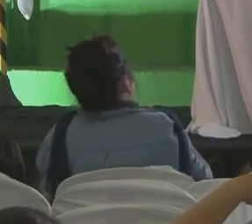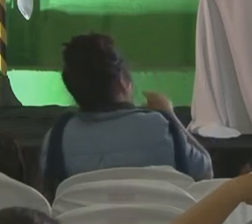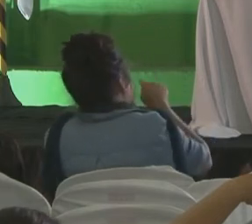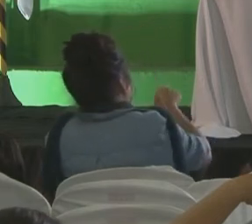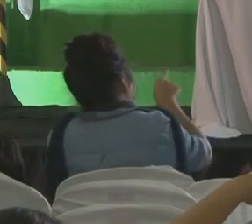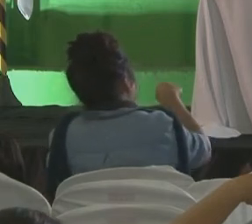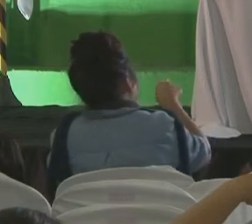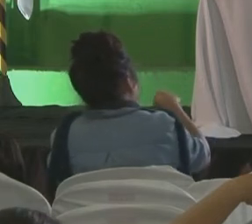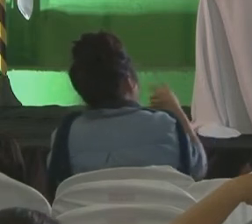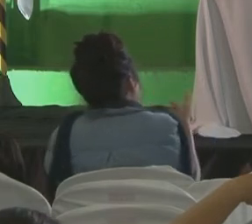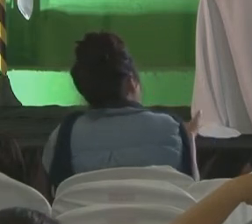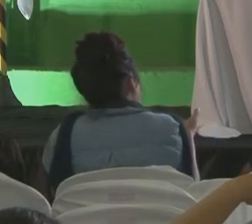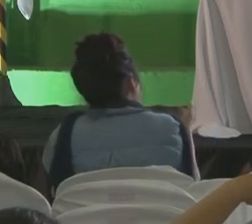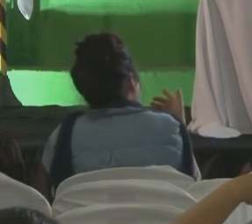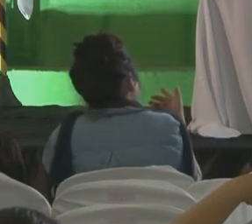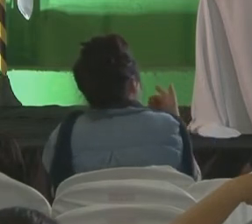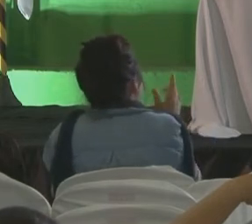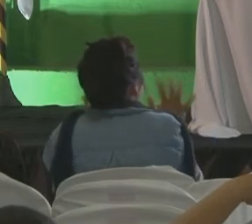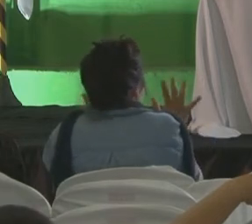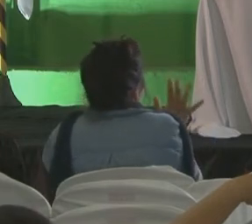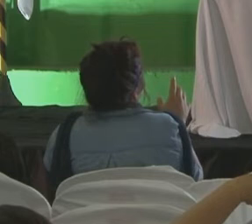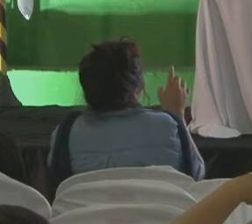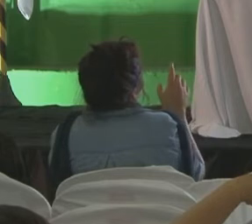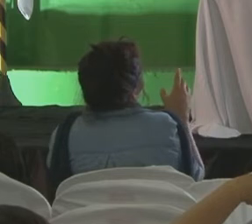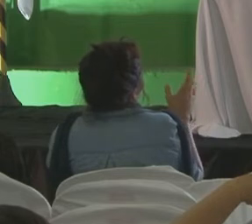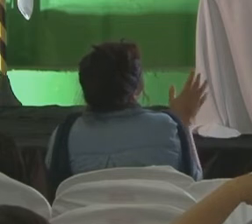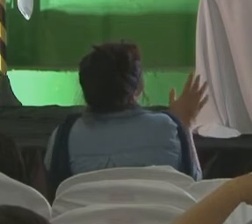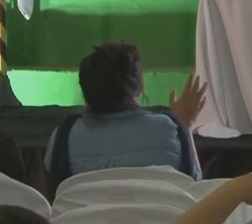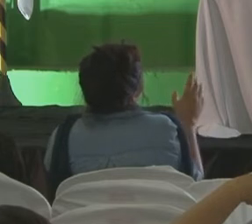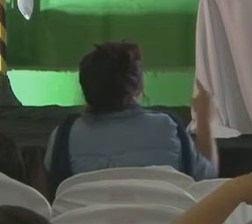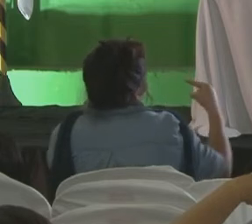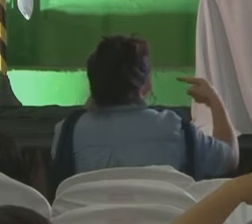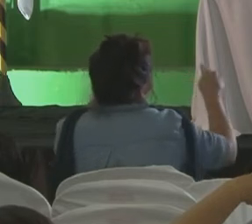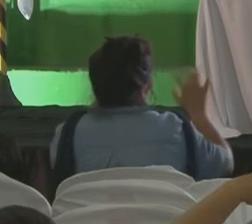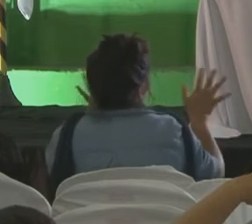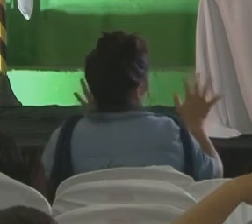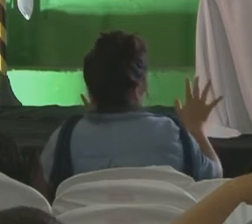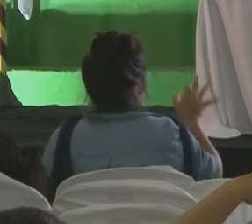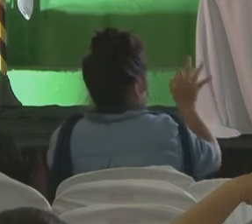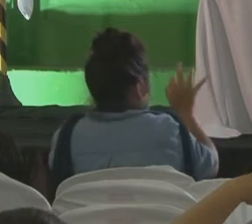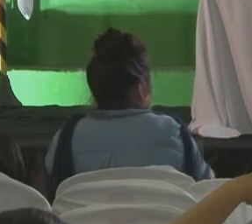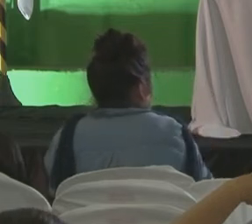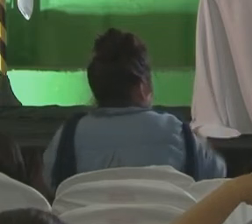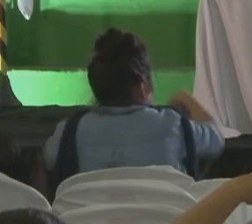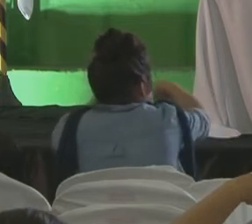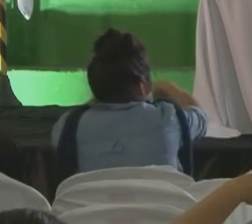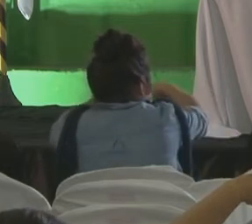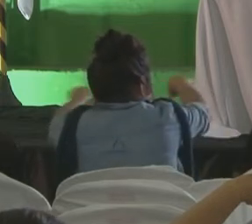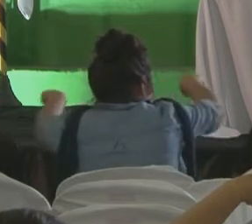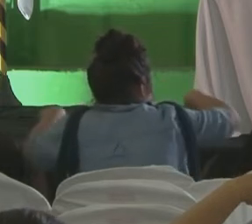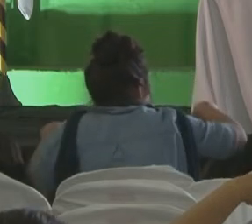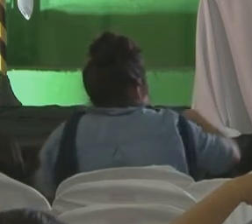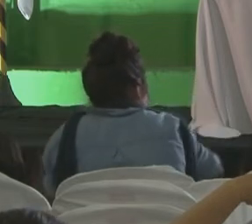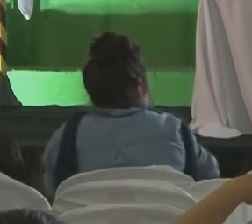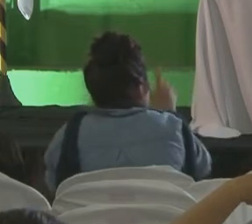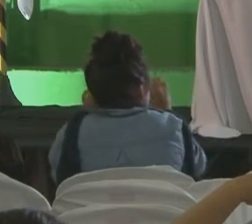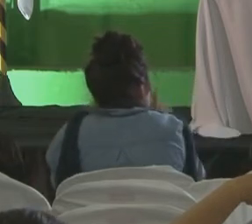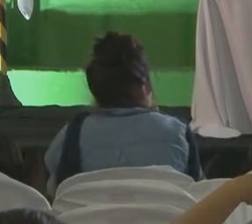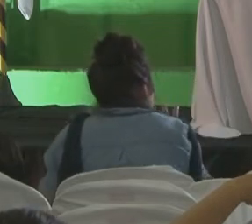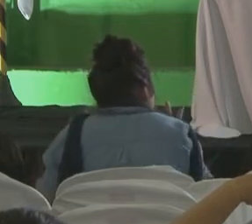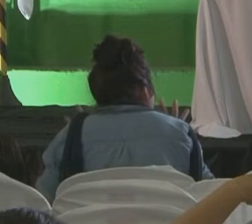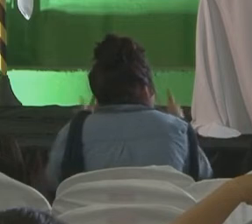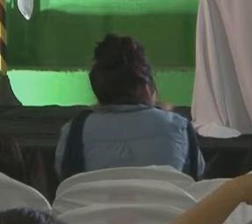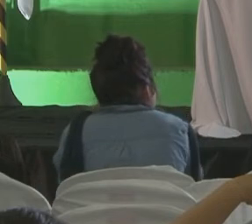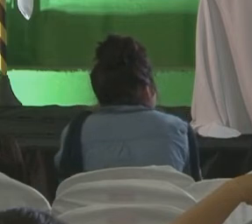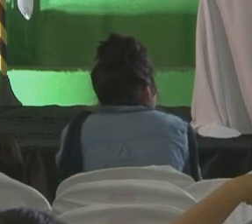que, não questionando, mas já questionando, essa é a melhor forma, isso era uma forma de incluir ou